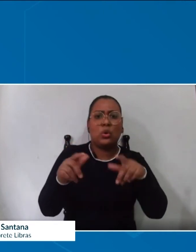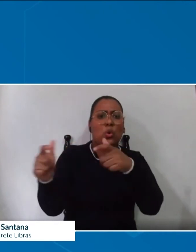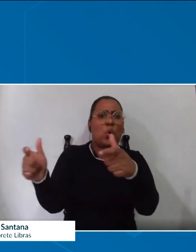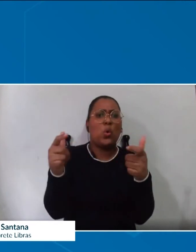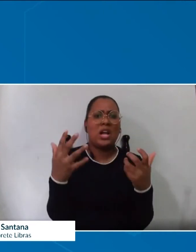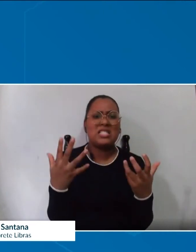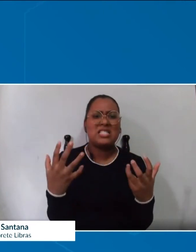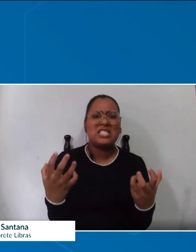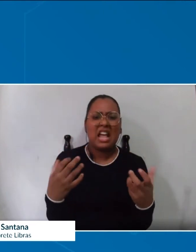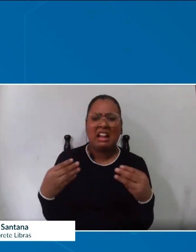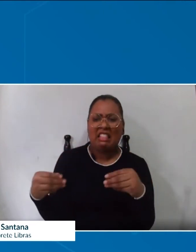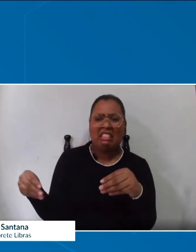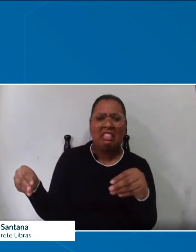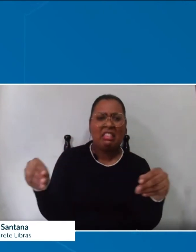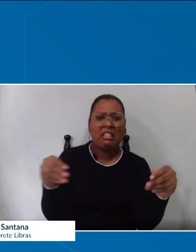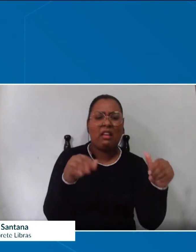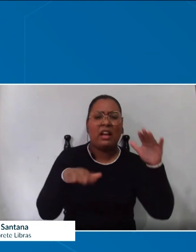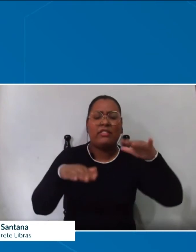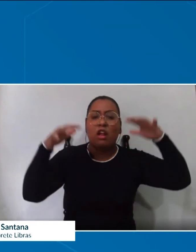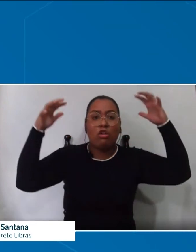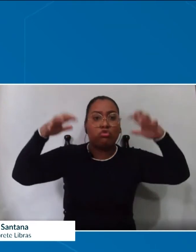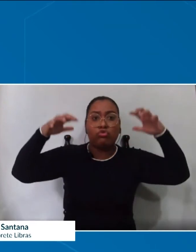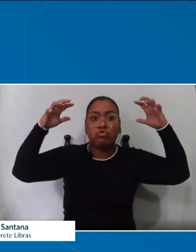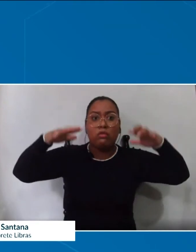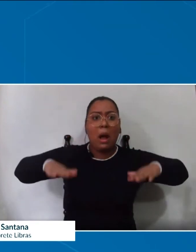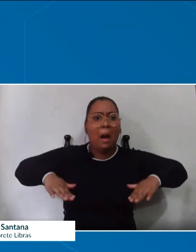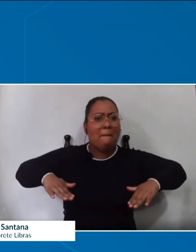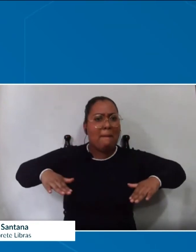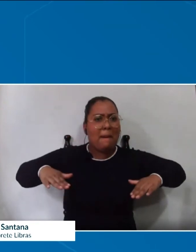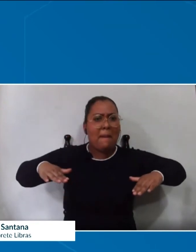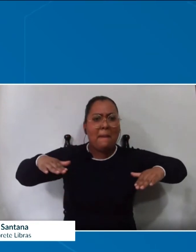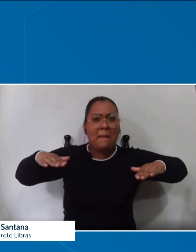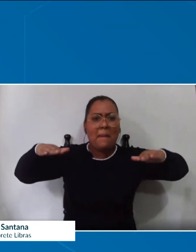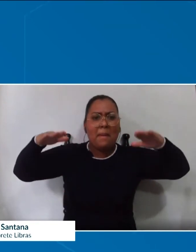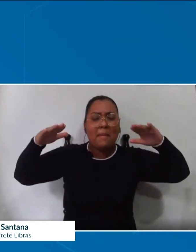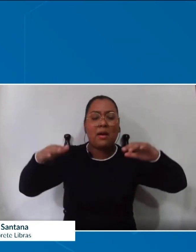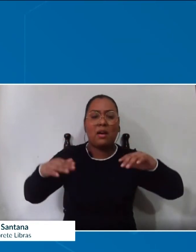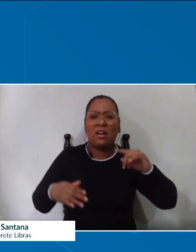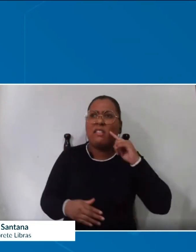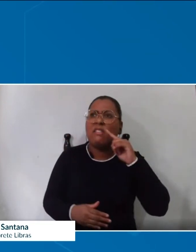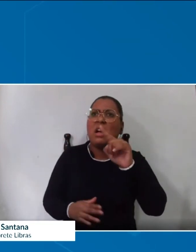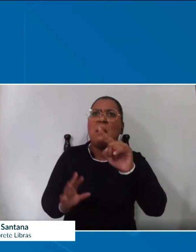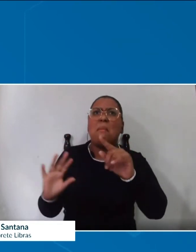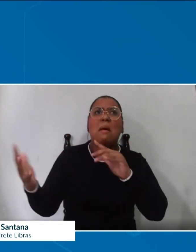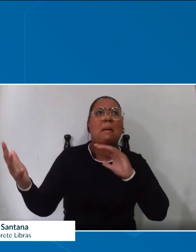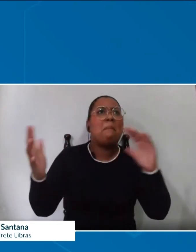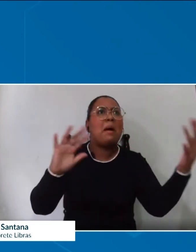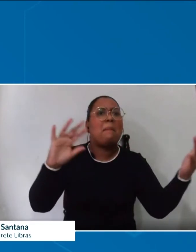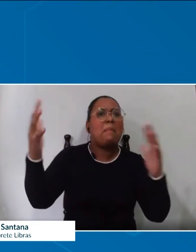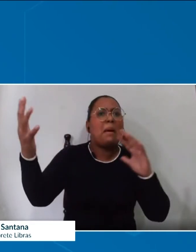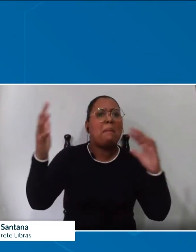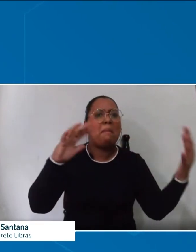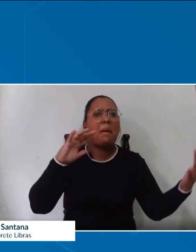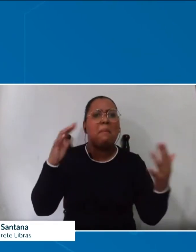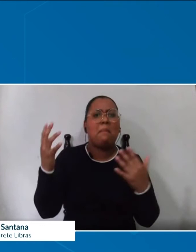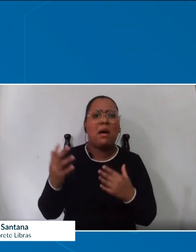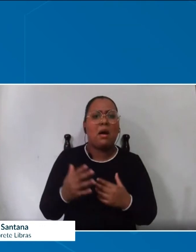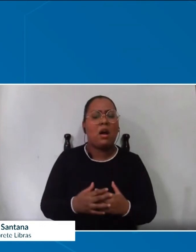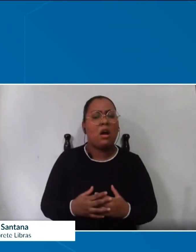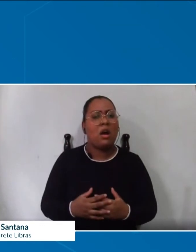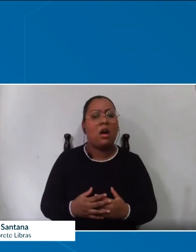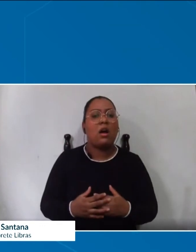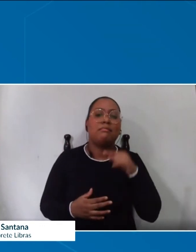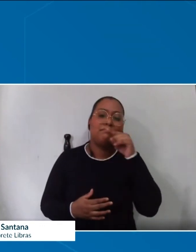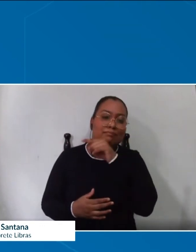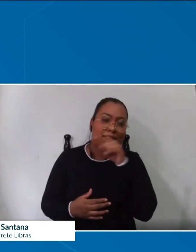vê problemas de chegar chuva demais, em excesso. Então, tudo isso que são causados pelas mudanças climáticas, você